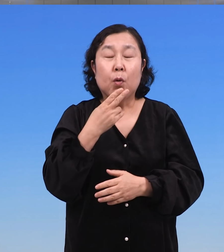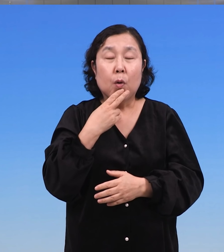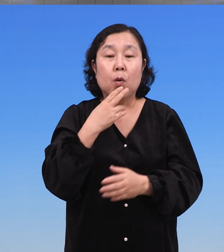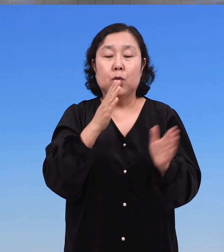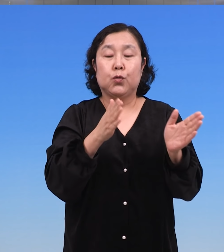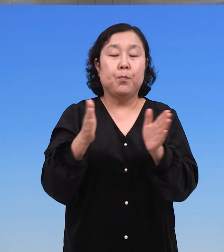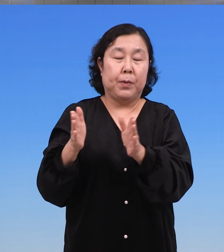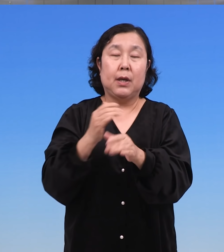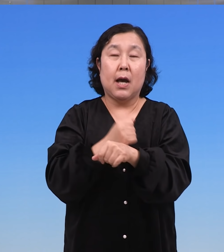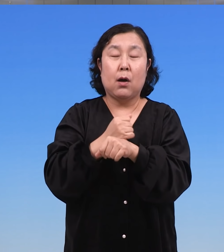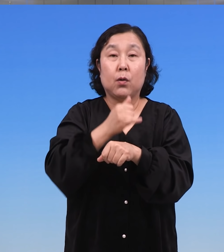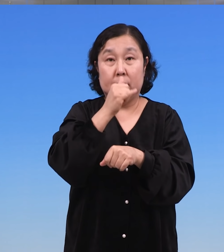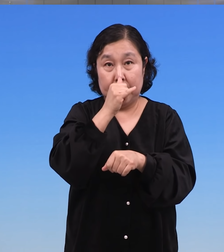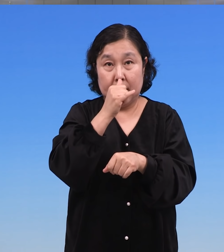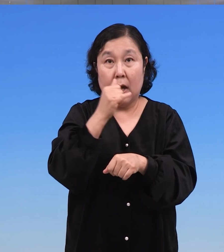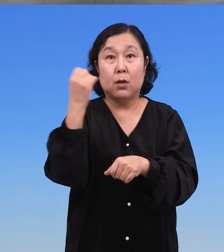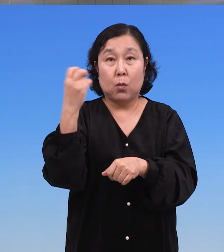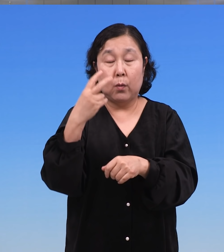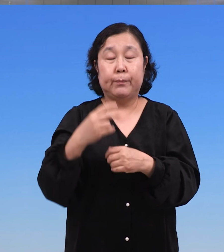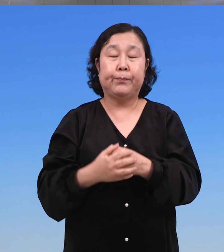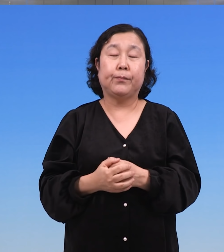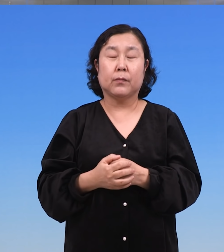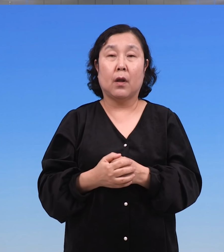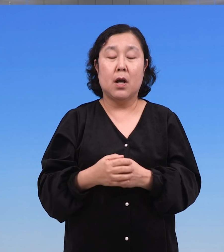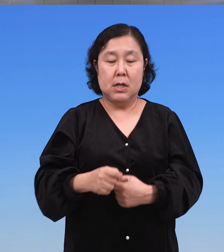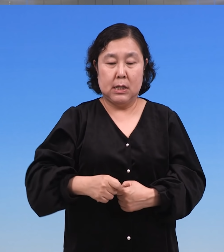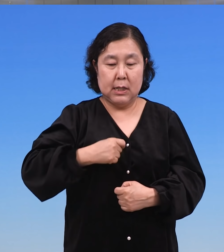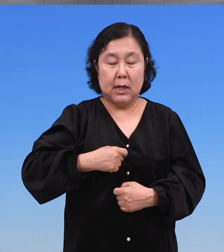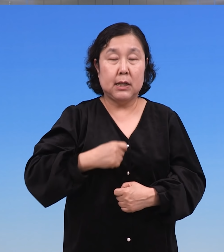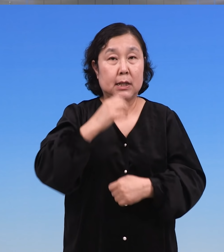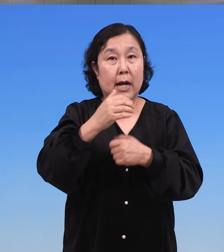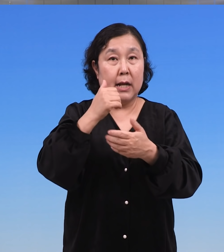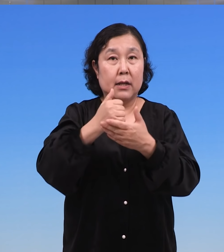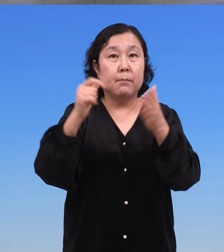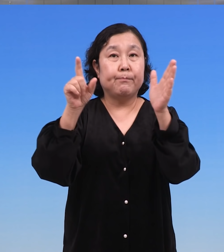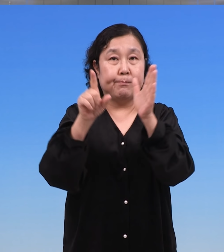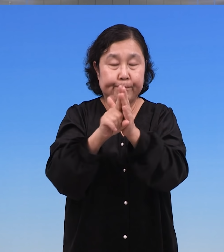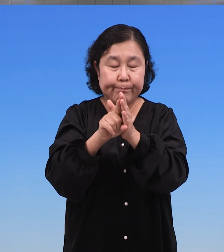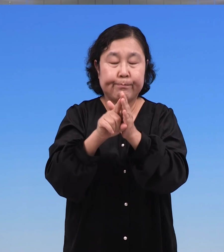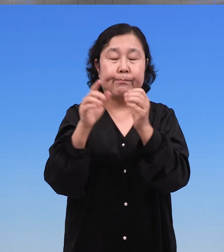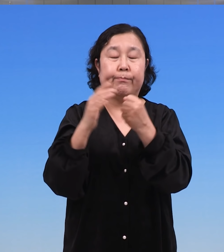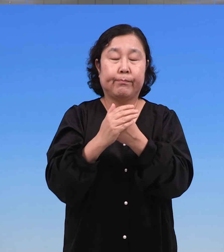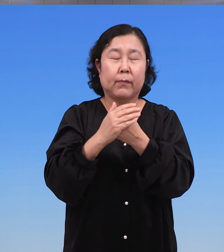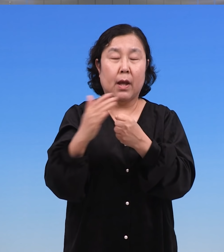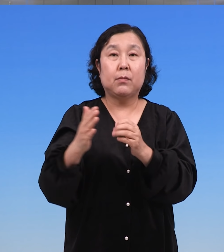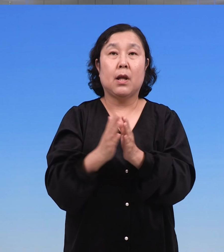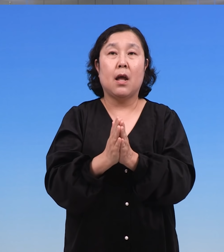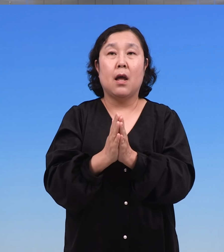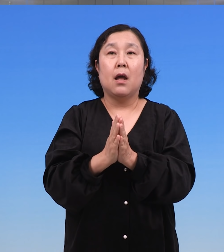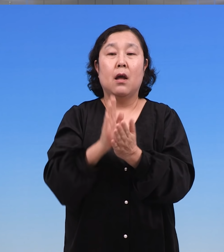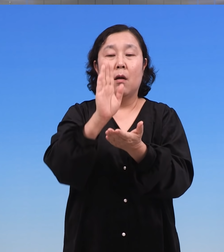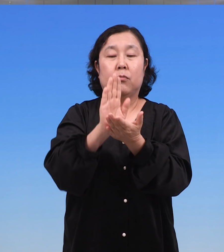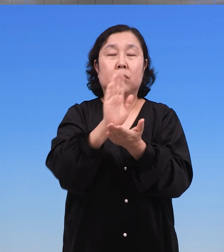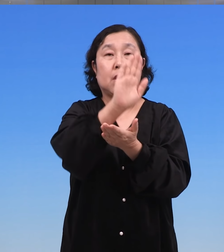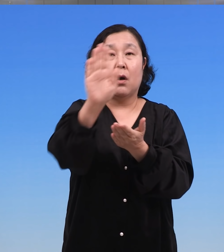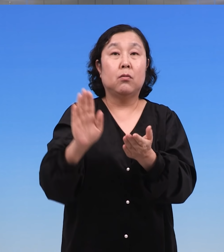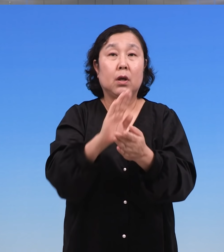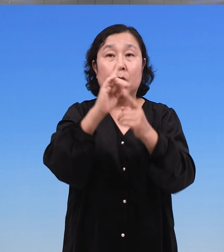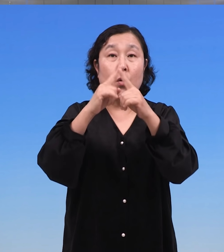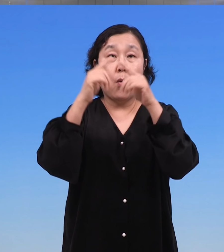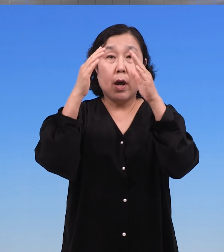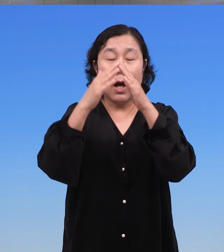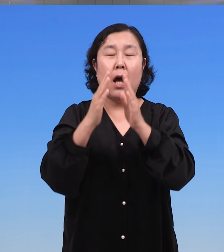그렇게 막으며 준비하고 있으니까요. 그리고 무엇보다 우리는 신실하신 하나님을 믿는 분들이니까 저는 분당